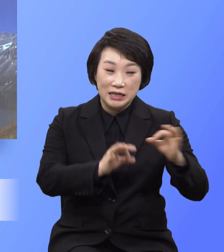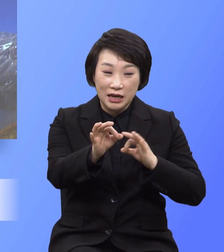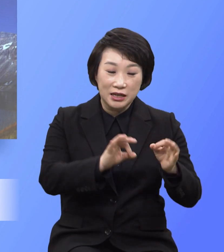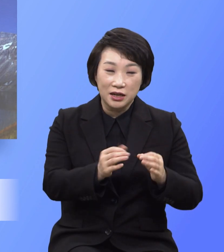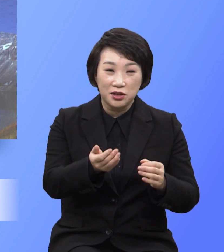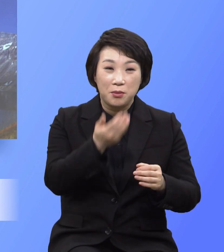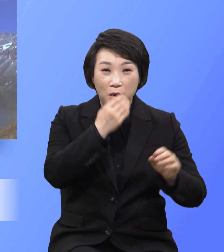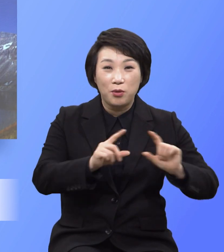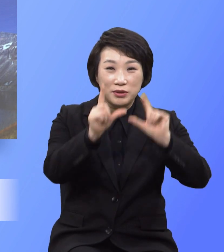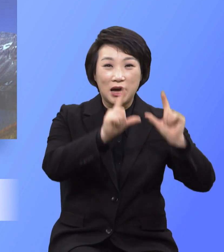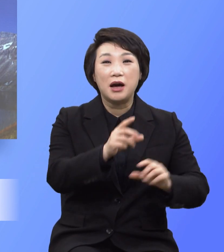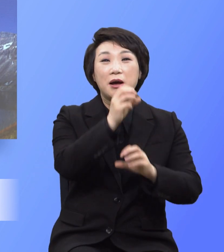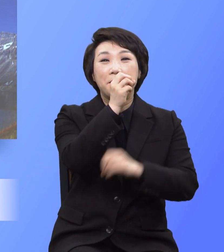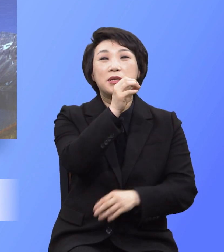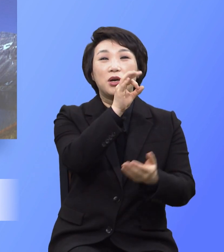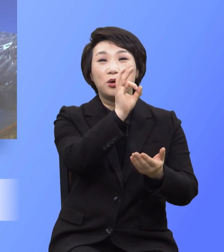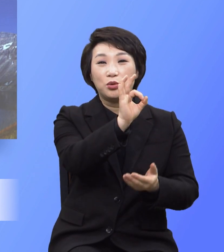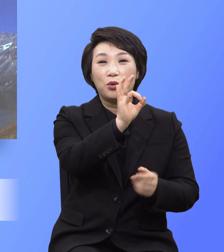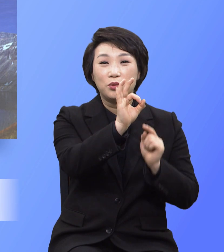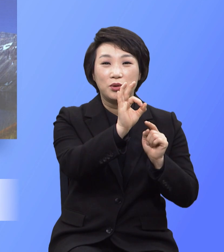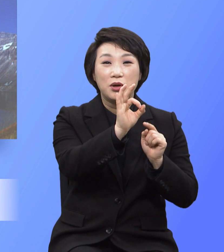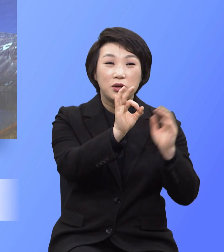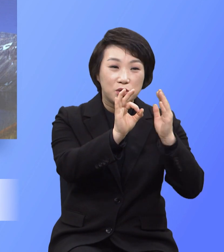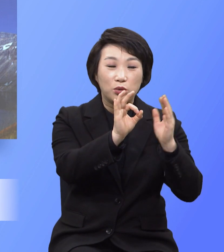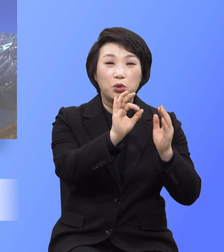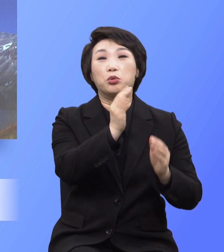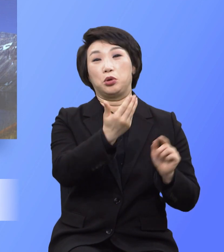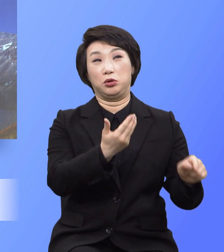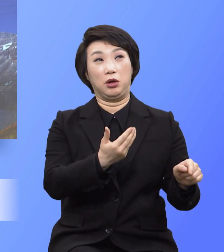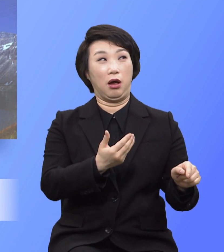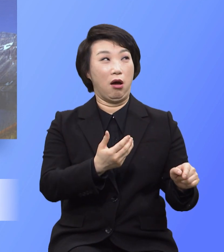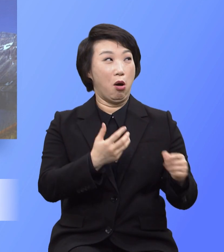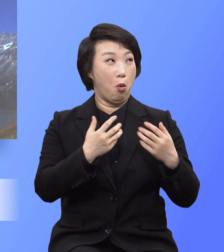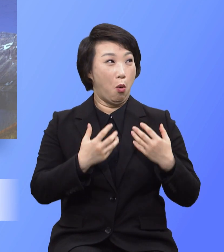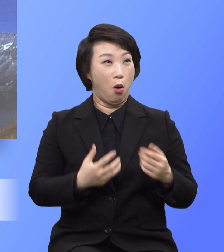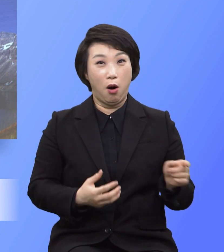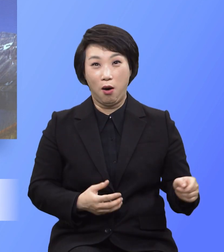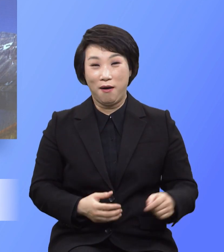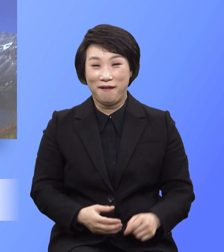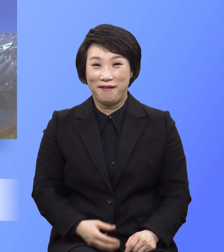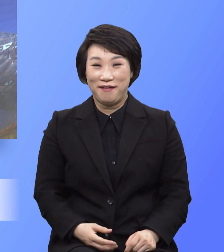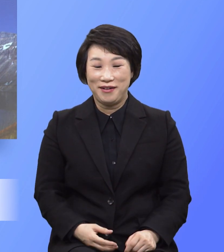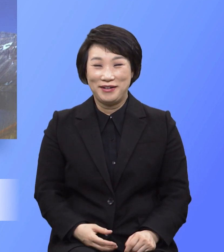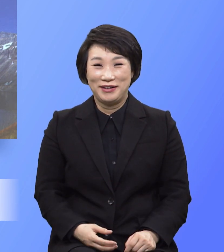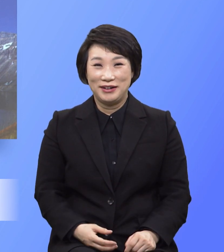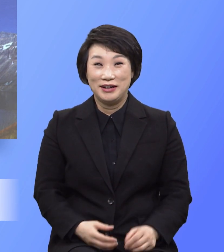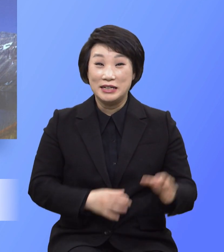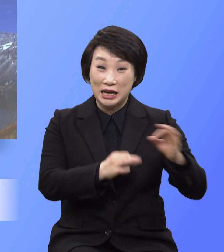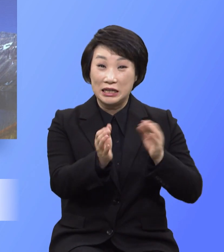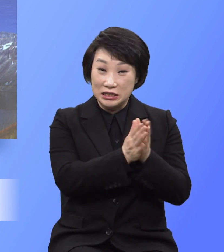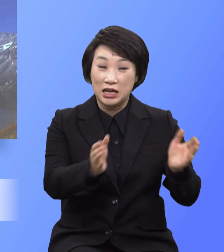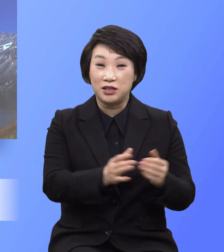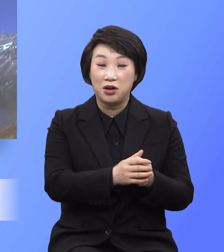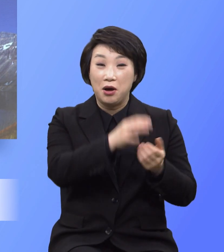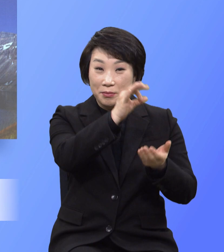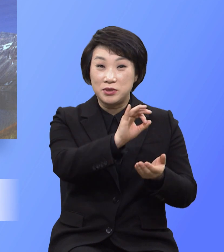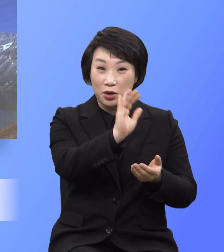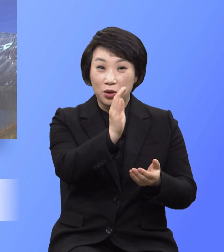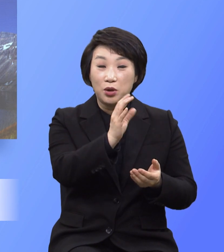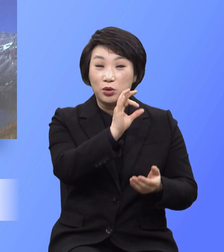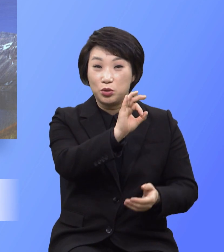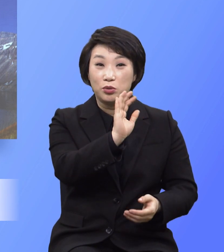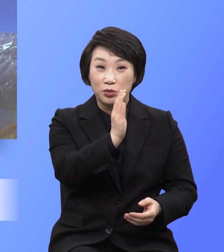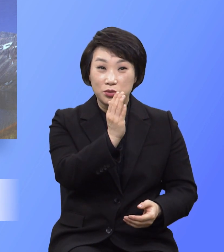살 만한 미천이 될 만한 돈이라는 거야. 미천이 될 만한 돈. 우리나라 돈으로